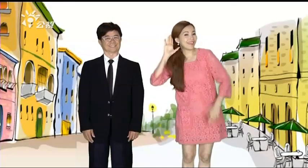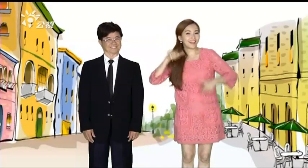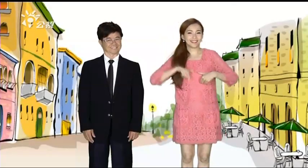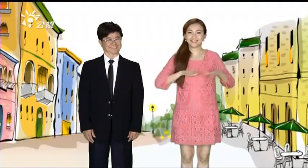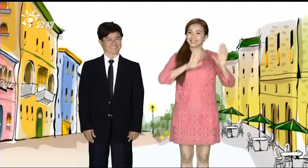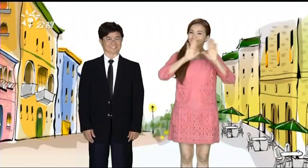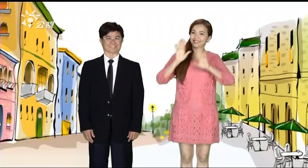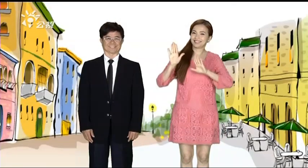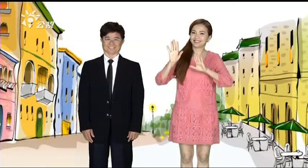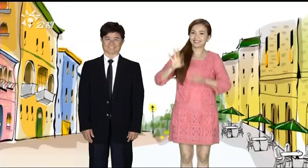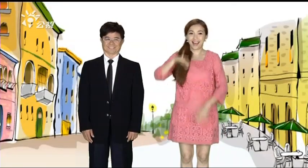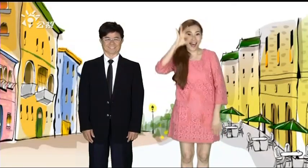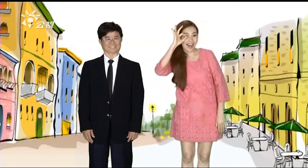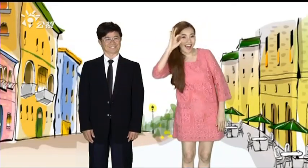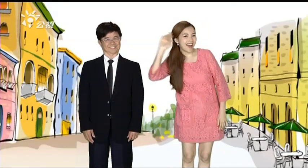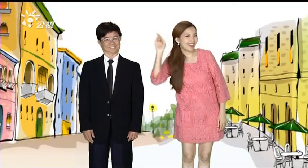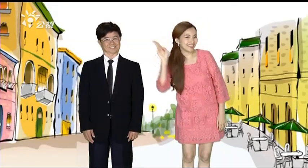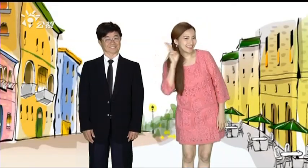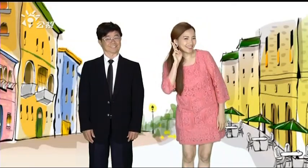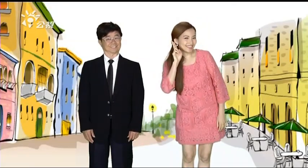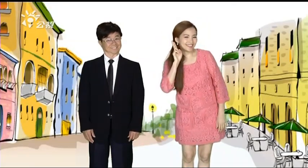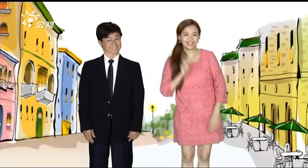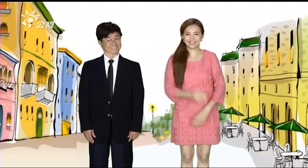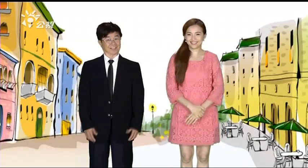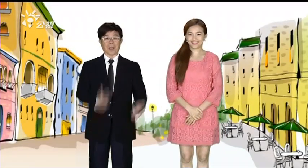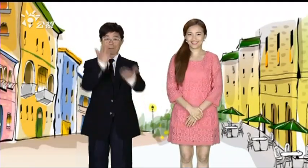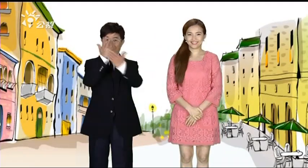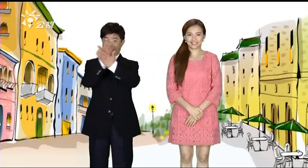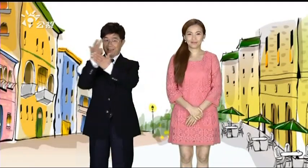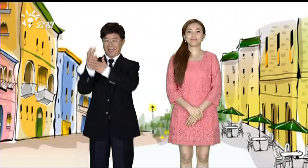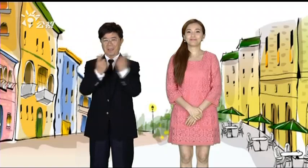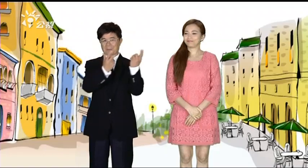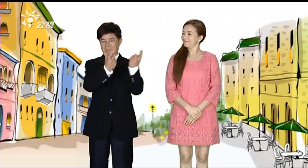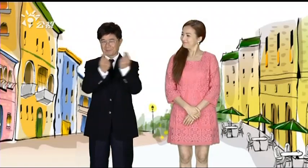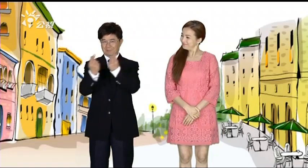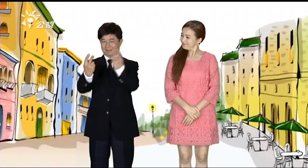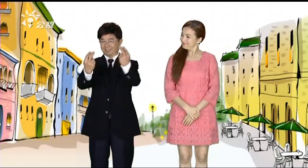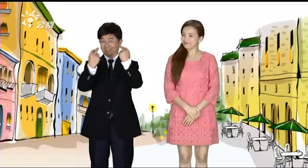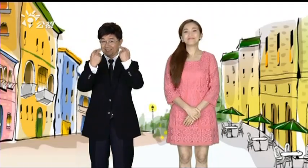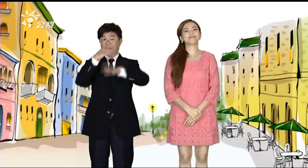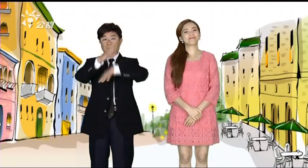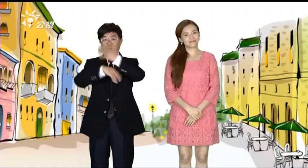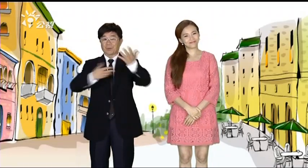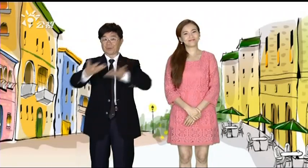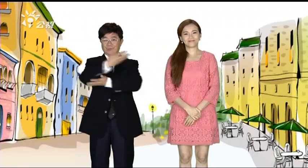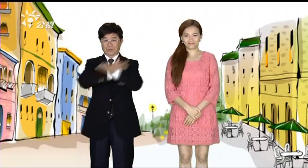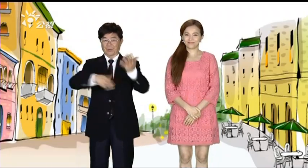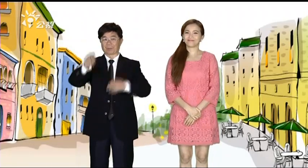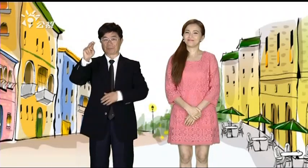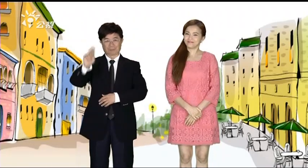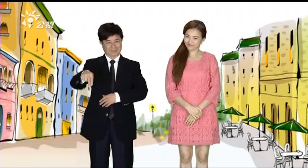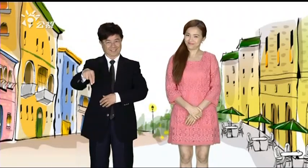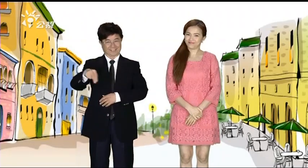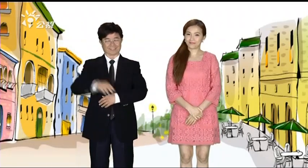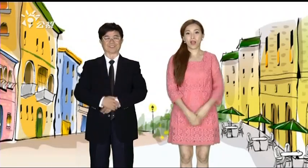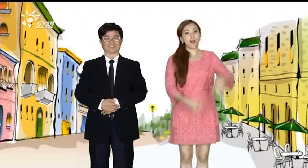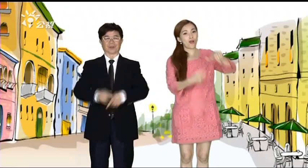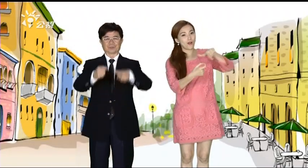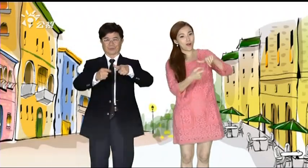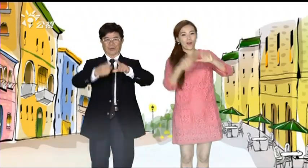听见心情。见声音， 每星期持续收看，就能达到沟通的效果。